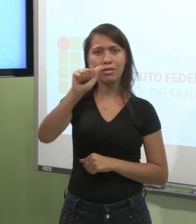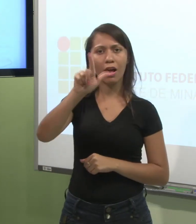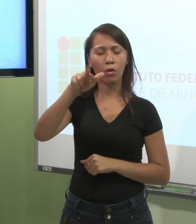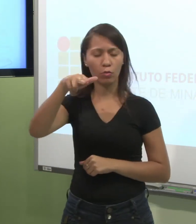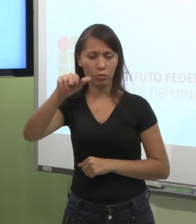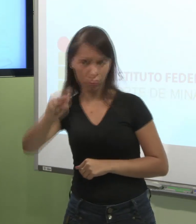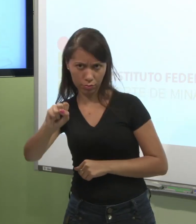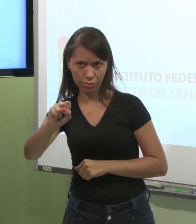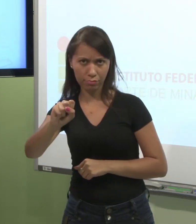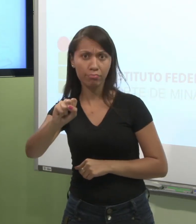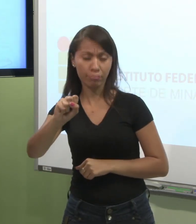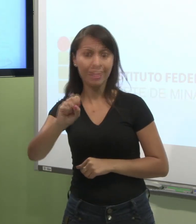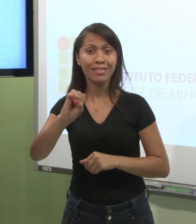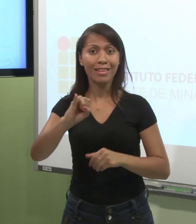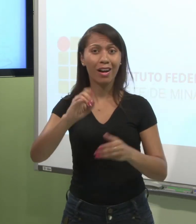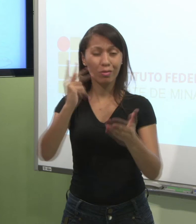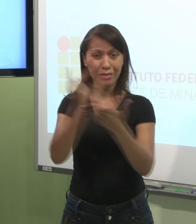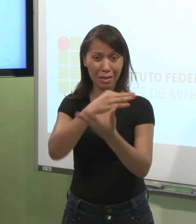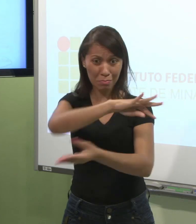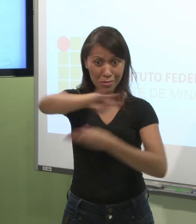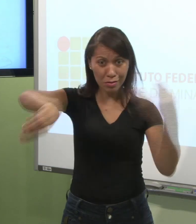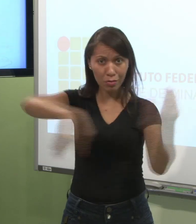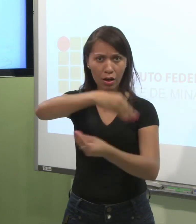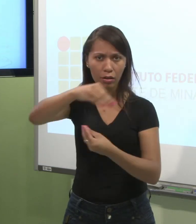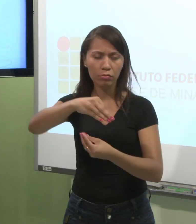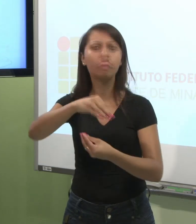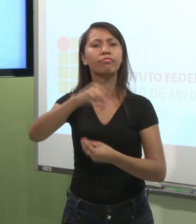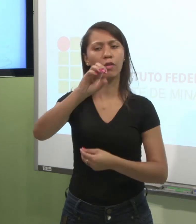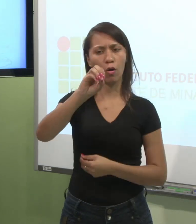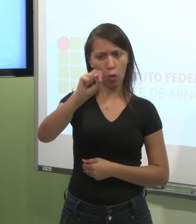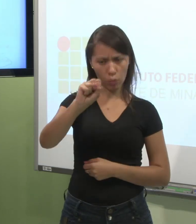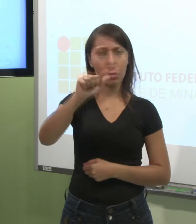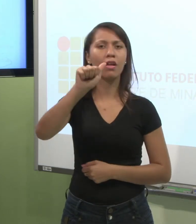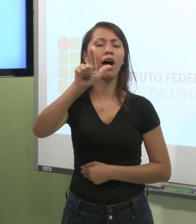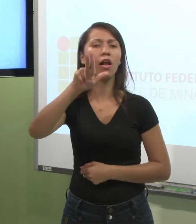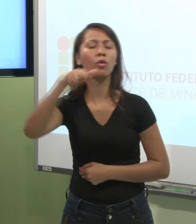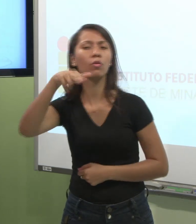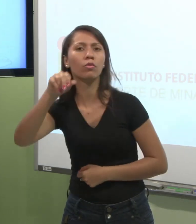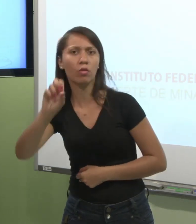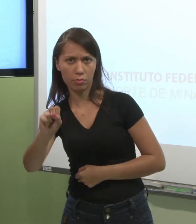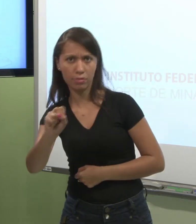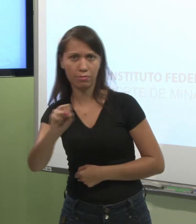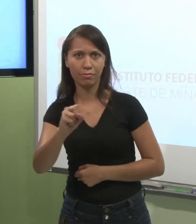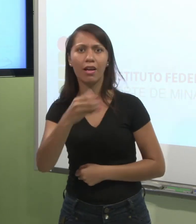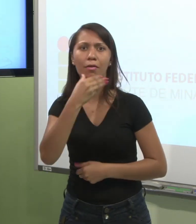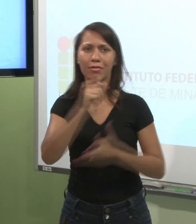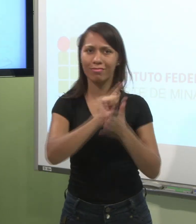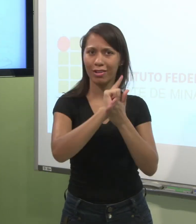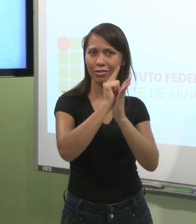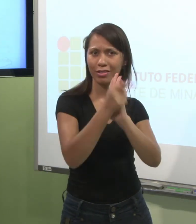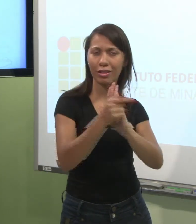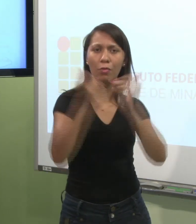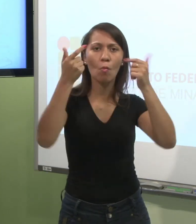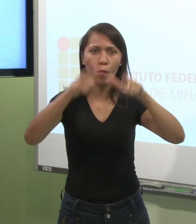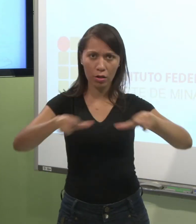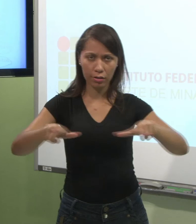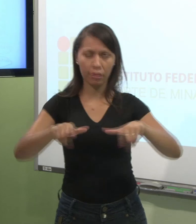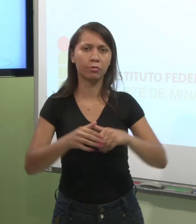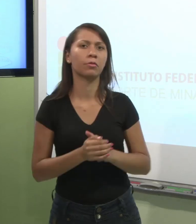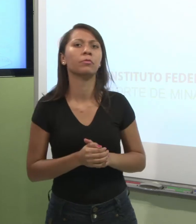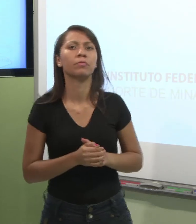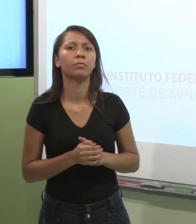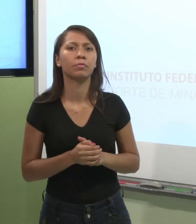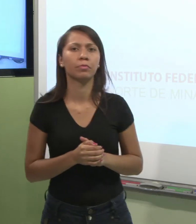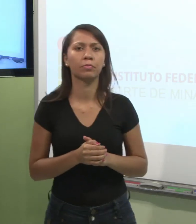meninos e meninas, dizemos que estão presentes os alunos, no masculino plural, como se o masculino fosse também um gênero neutro.